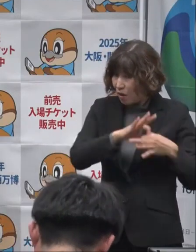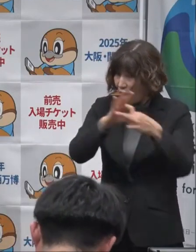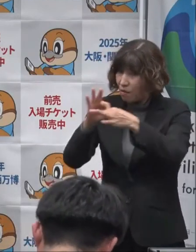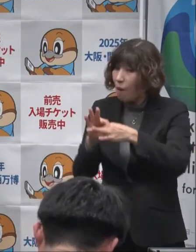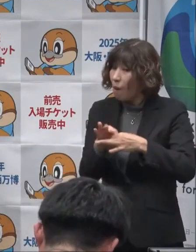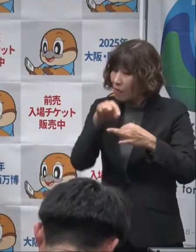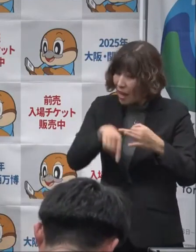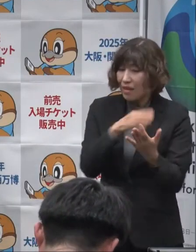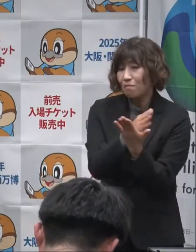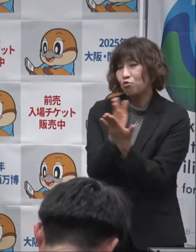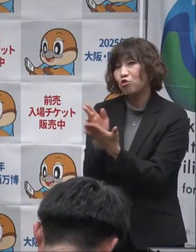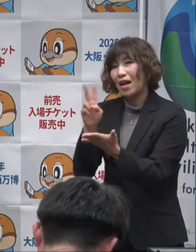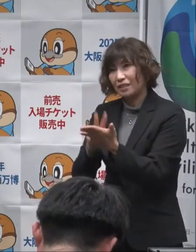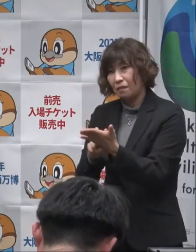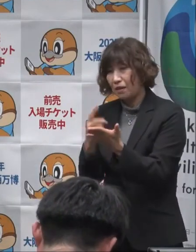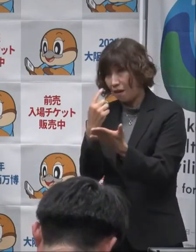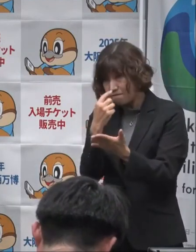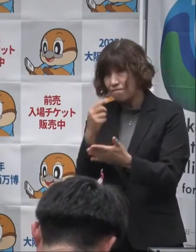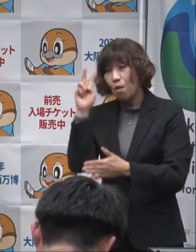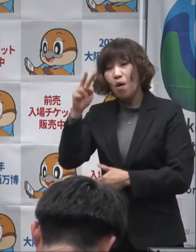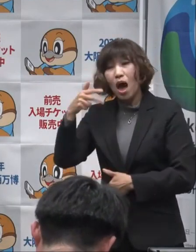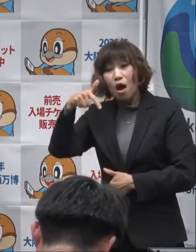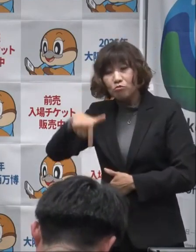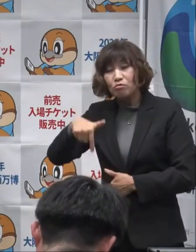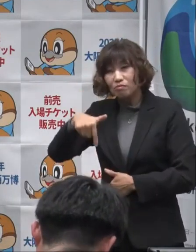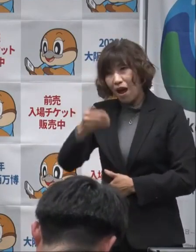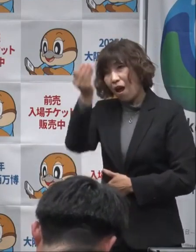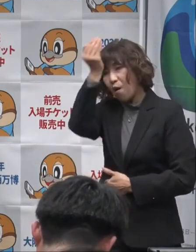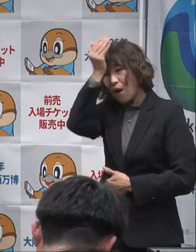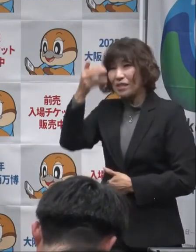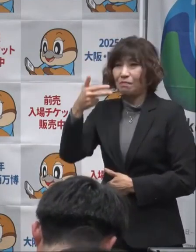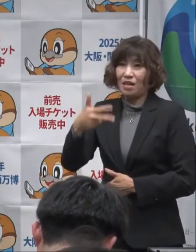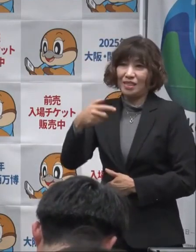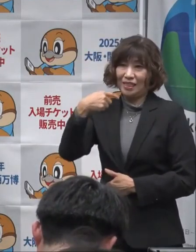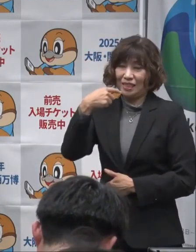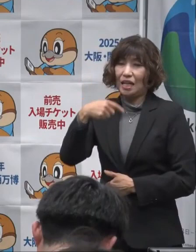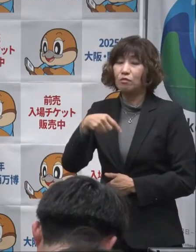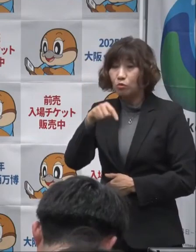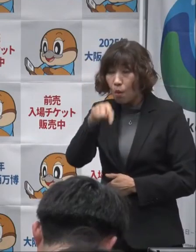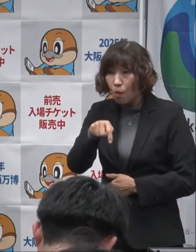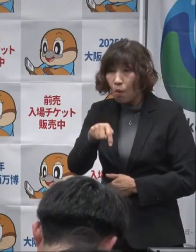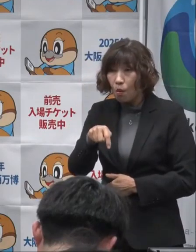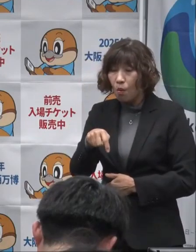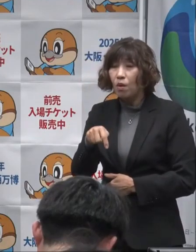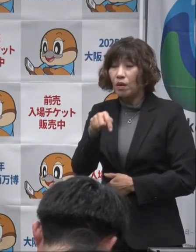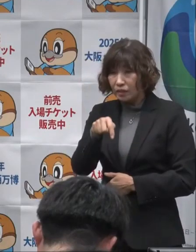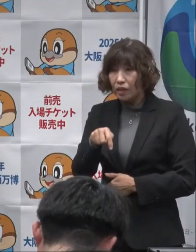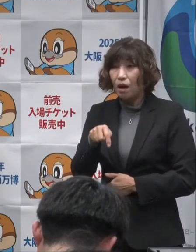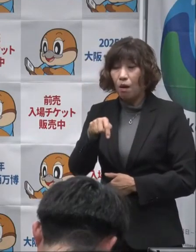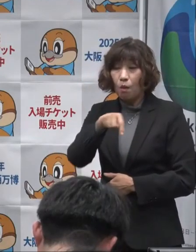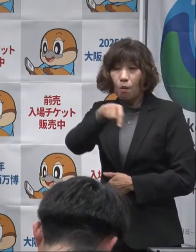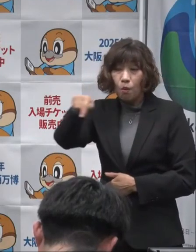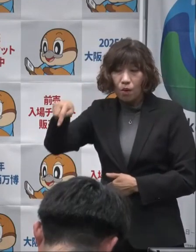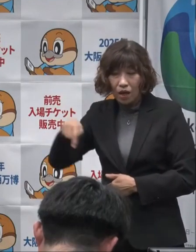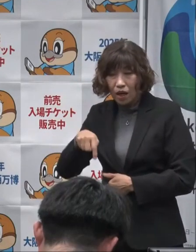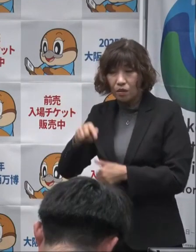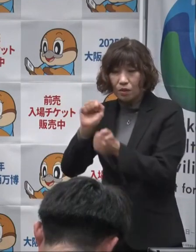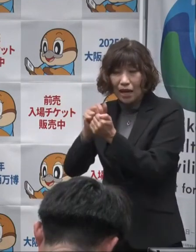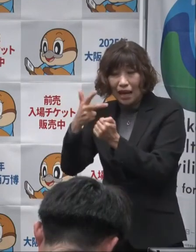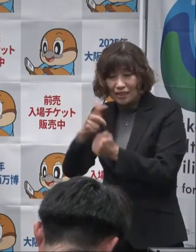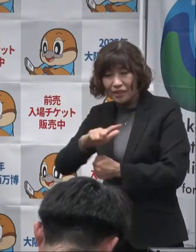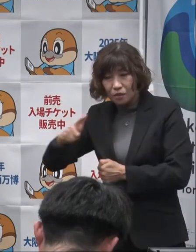輪島市ということで、輪島市の特に市役所の避難支援ですね、大阪府大阪市堺市府内市町村協力しま